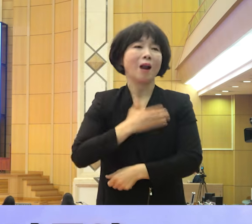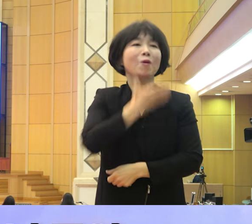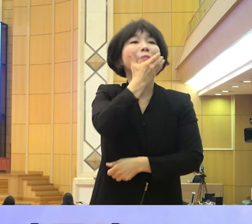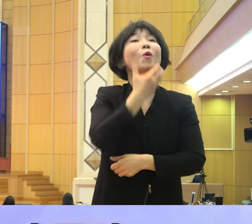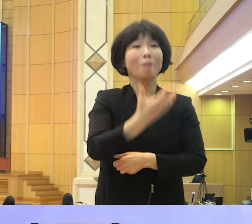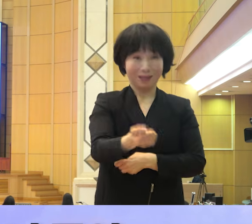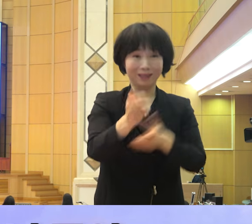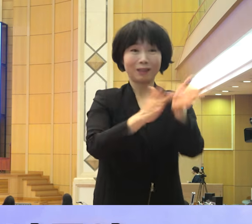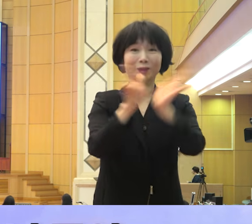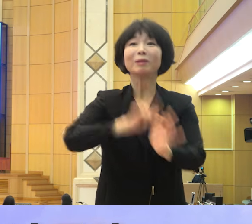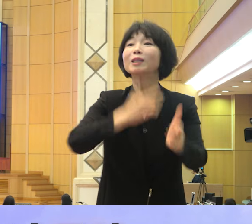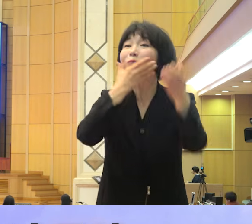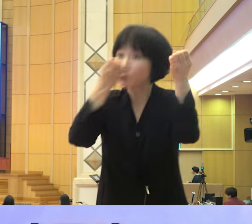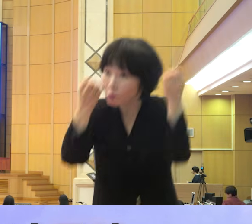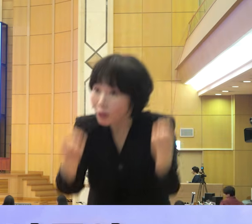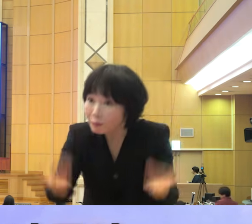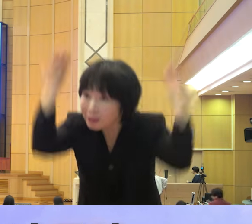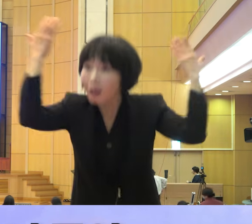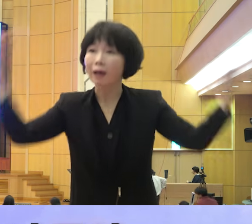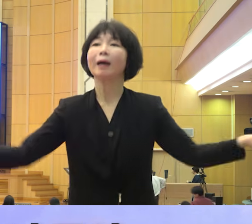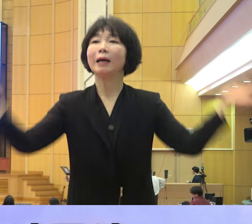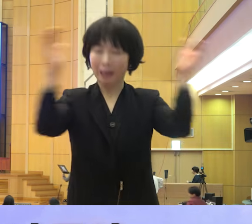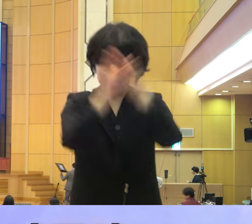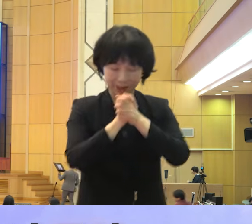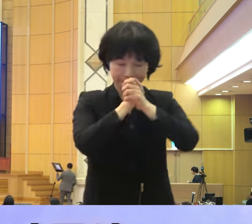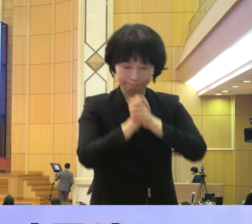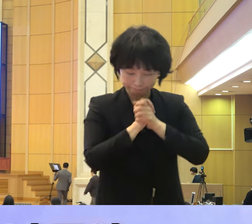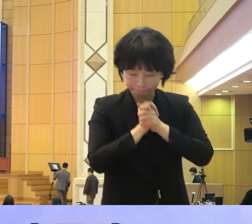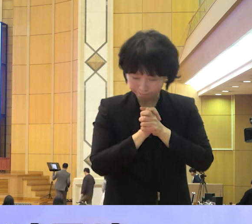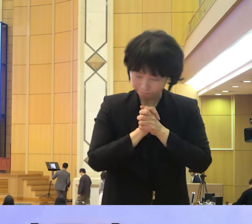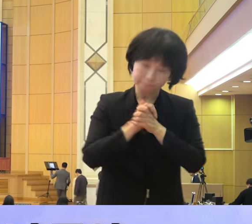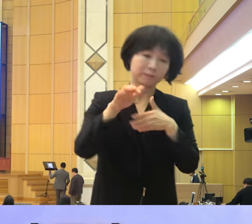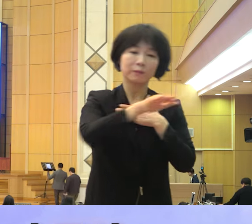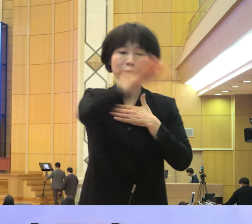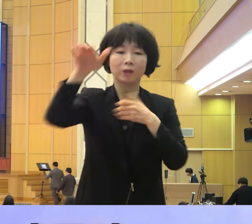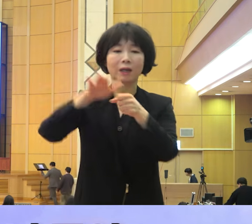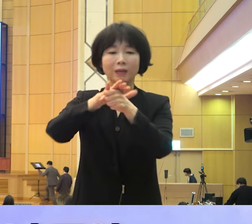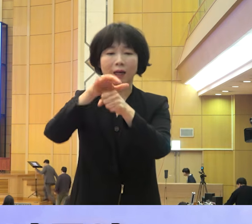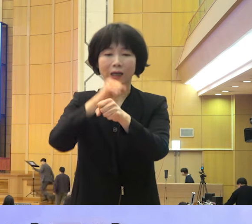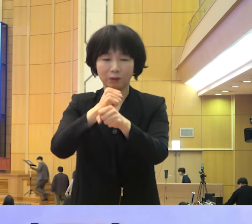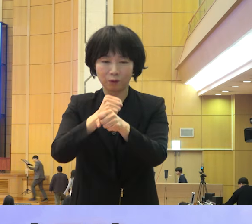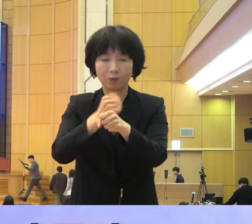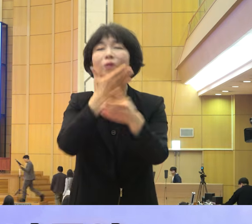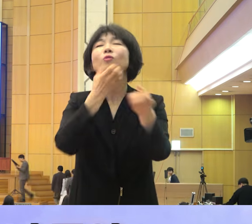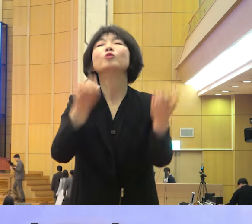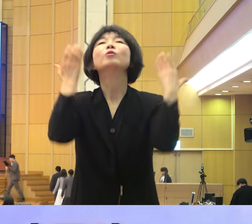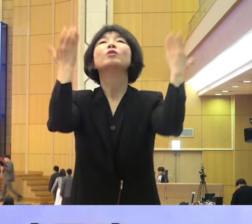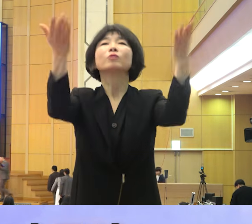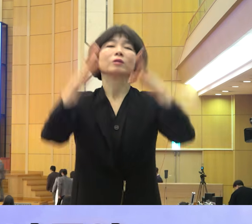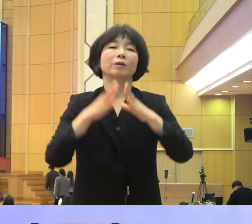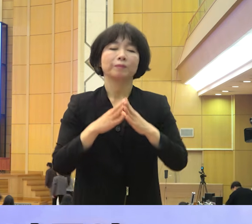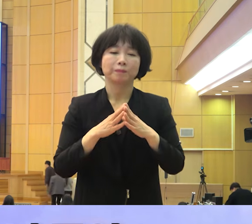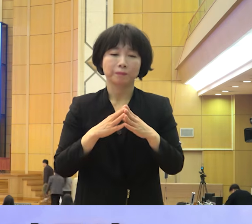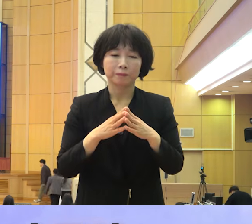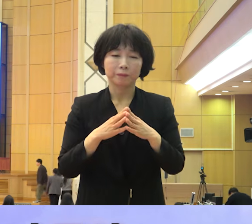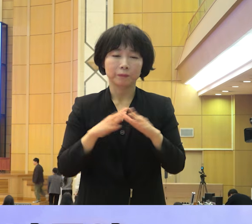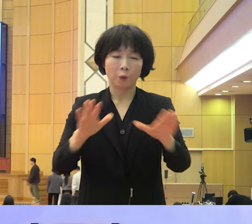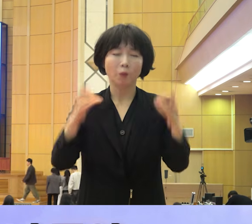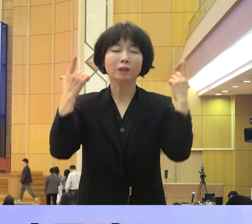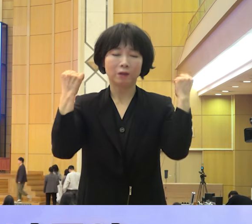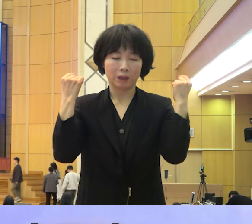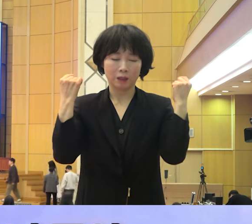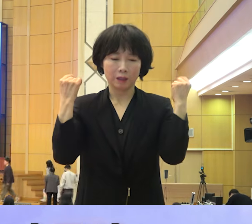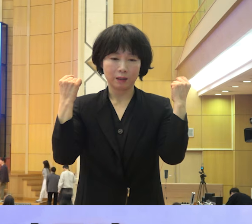바랍니다. 기도합니다. 하나님 아버지, 우리를 이처럼 사랑하셔서 축복하셔서